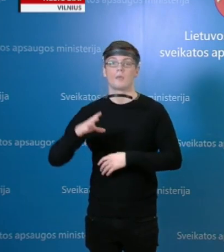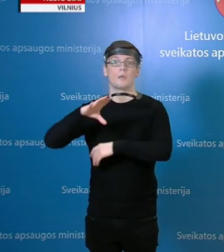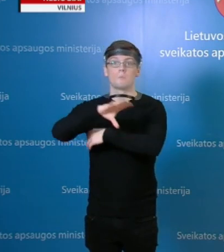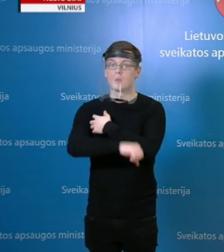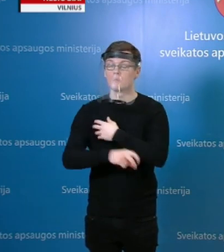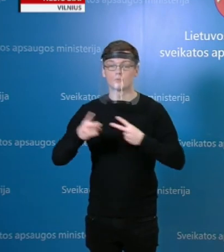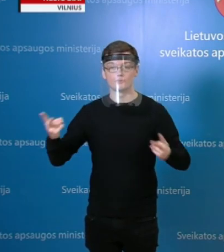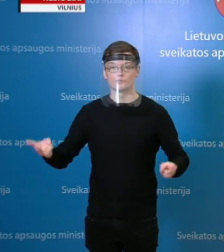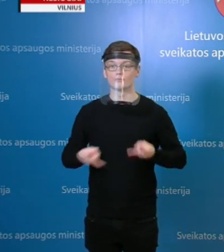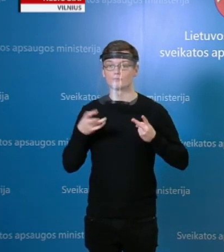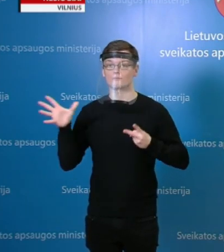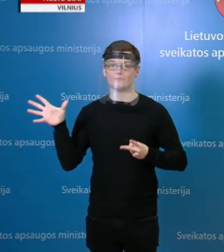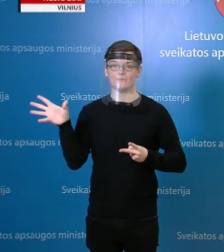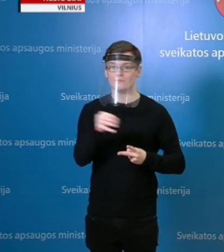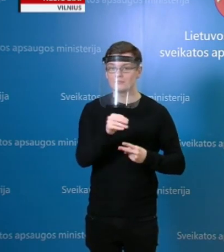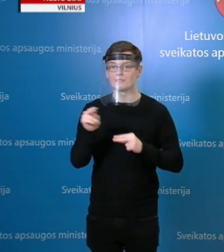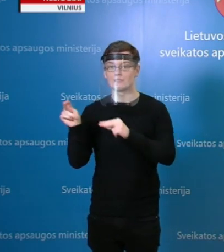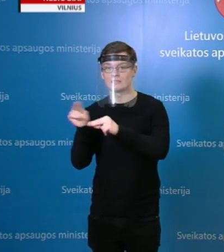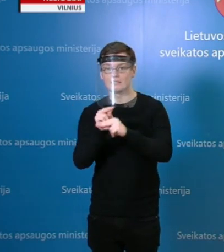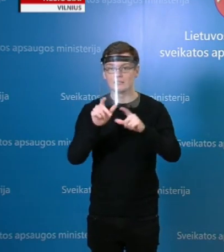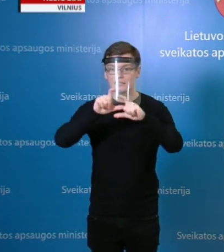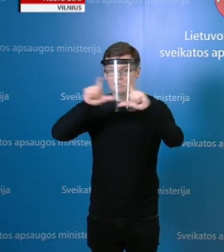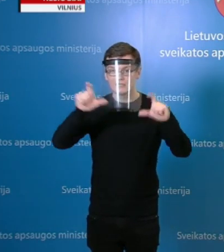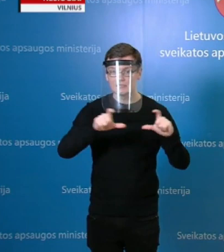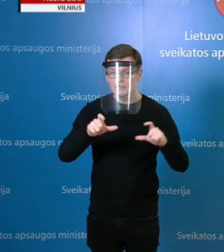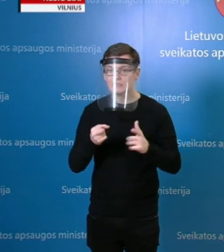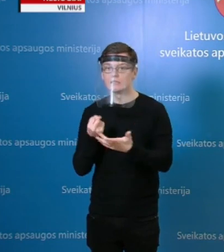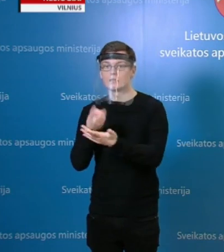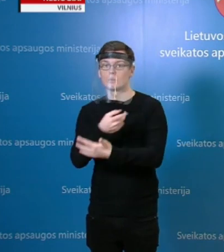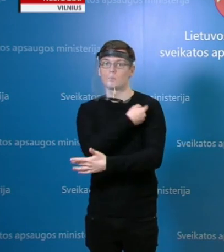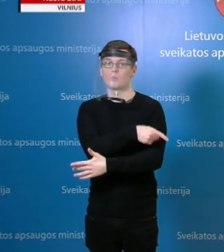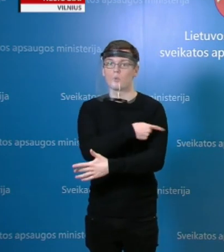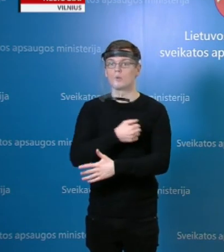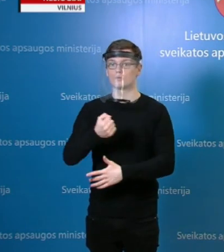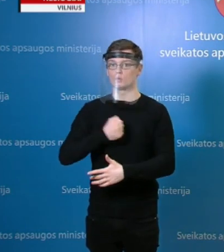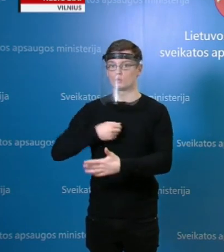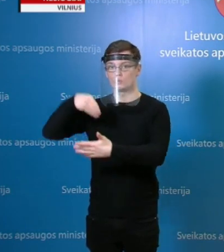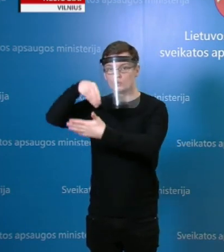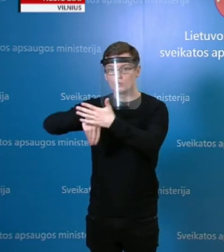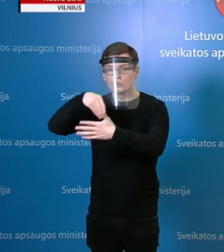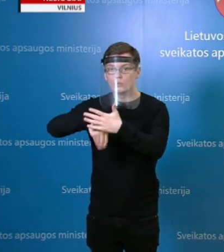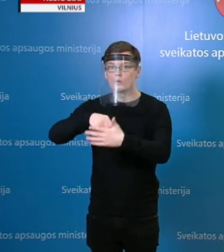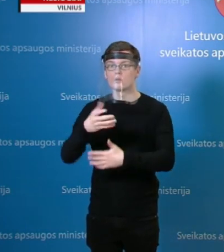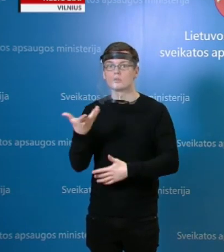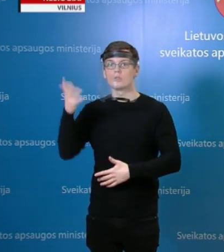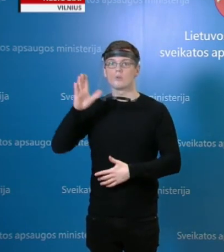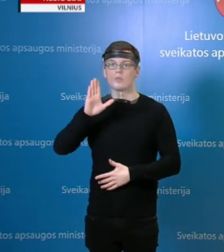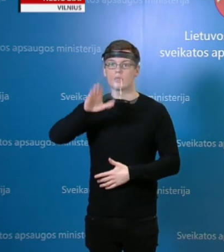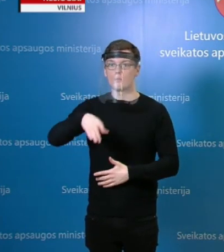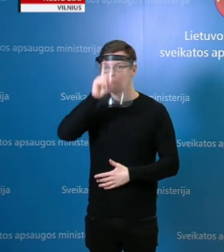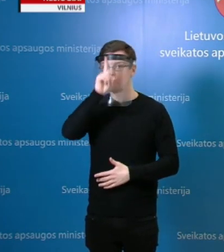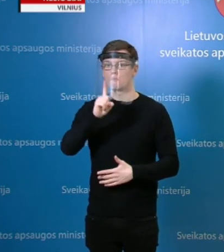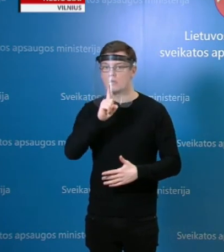įstaigos ir greitosios pagalbos stotis turi sukaupusios didesnį negu 1 mėnesio asmens apsaugos